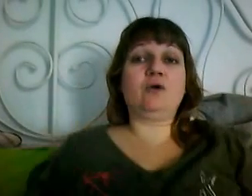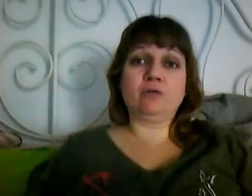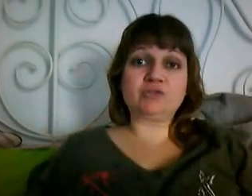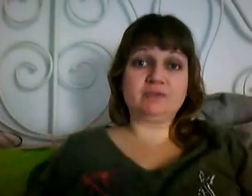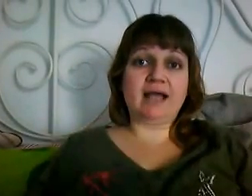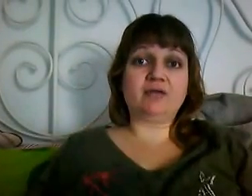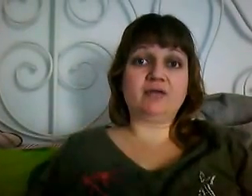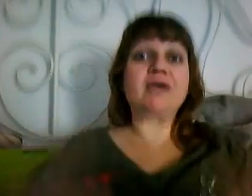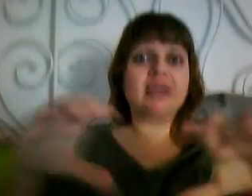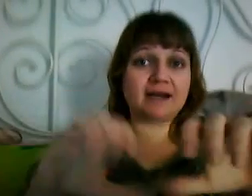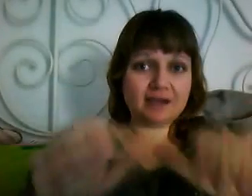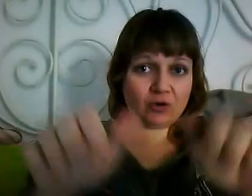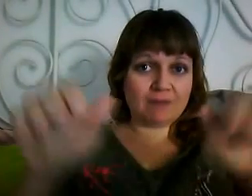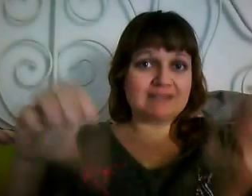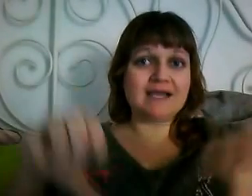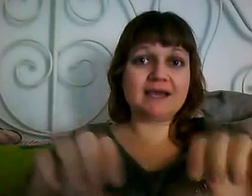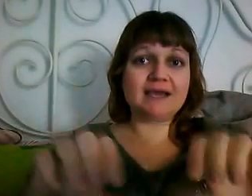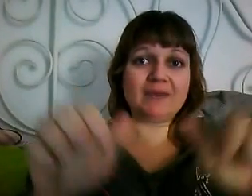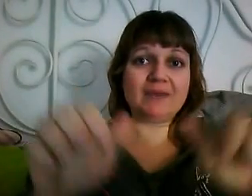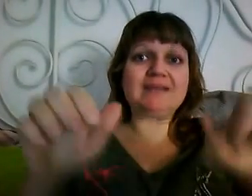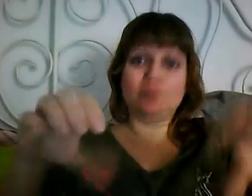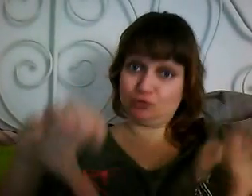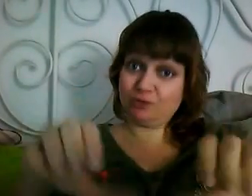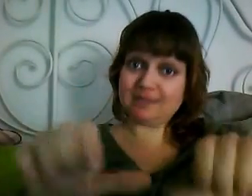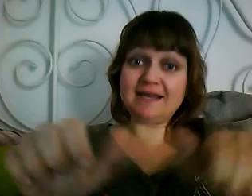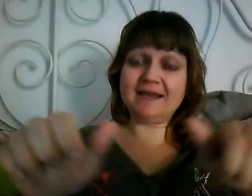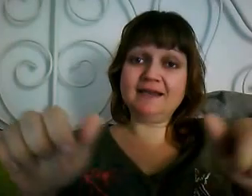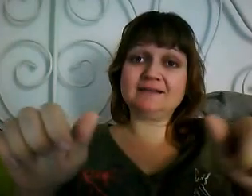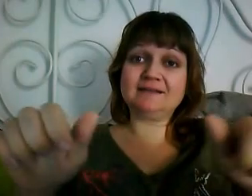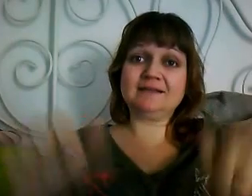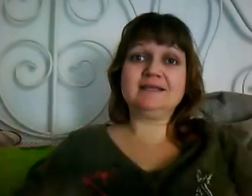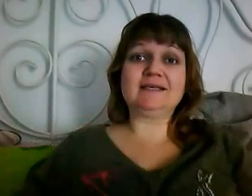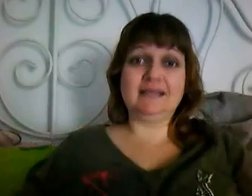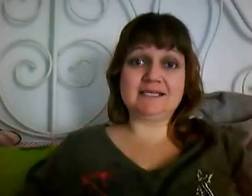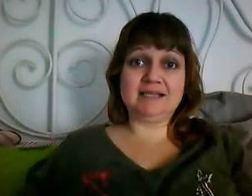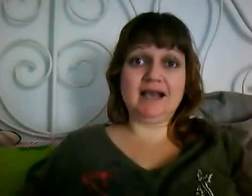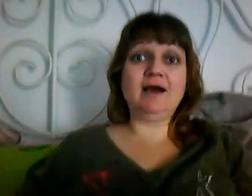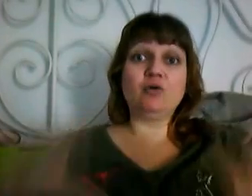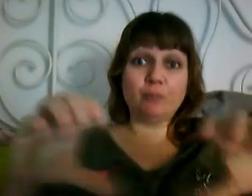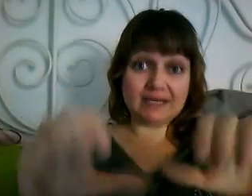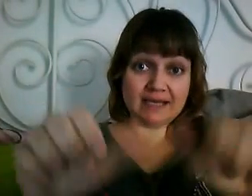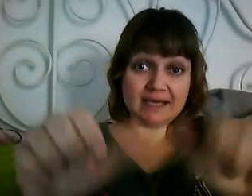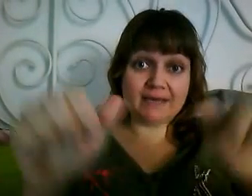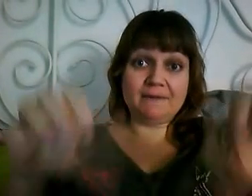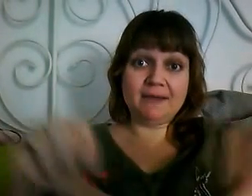cuando hemos terminado, ¡qué rico el masaje, bebé! ¿Te gustó el masaje? ¿Quieres que te haga un masaje, bebé?